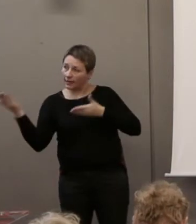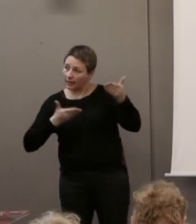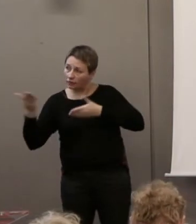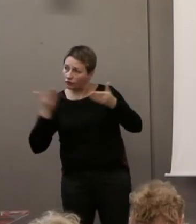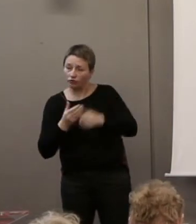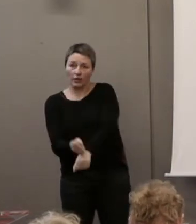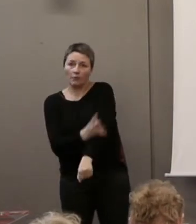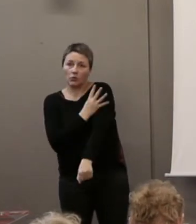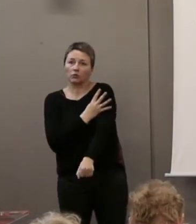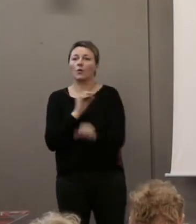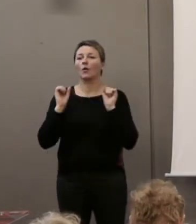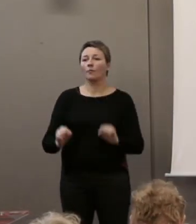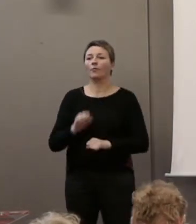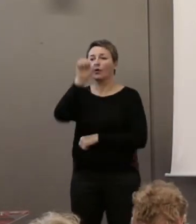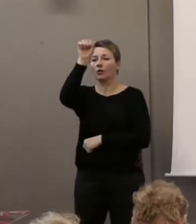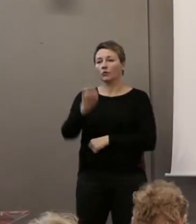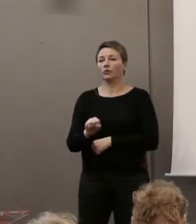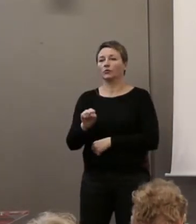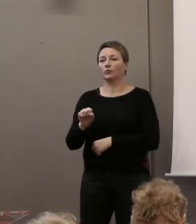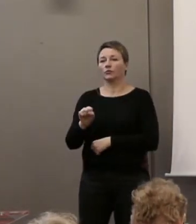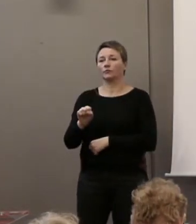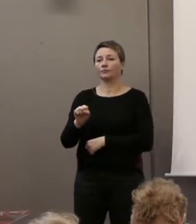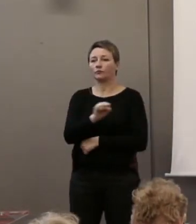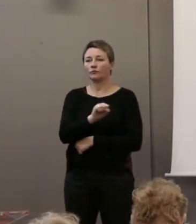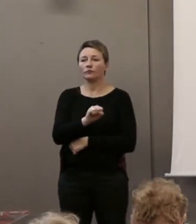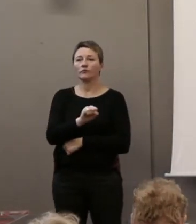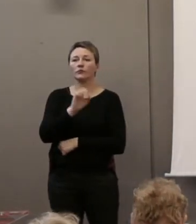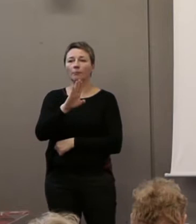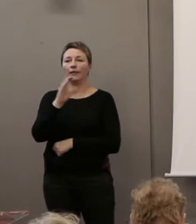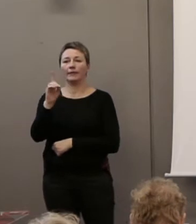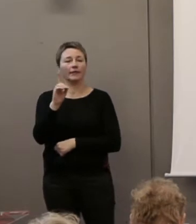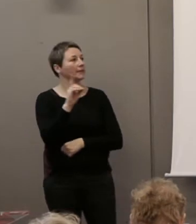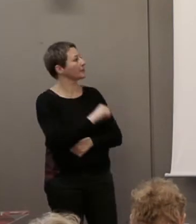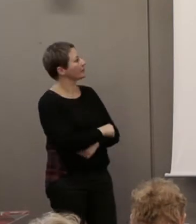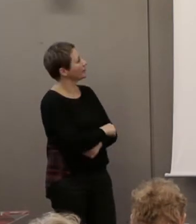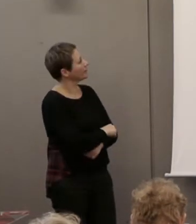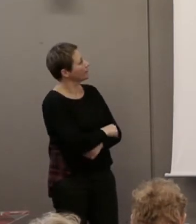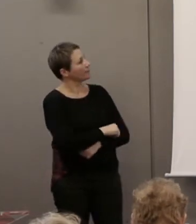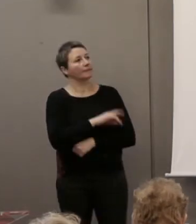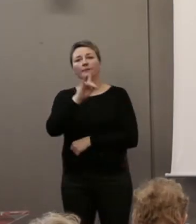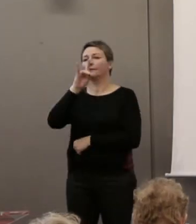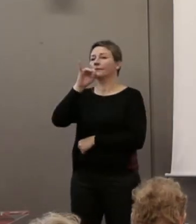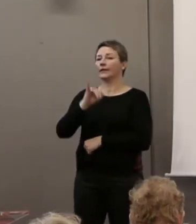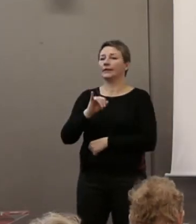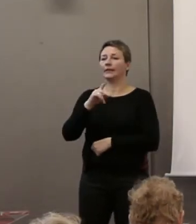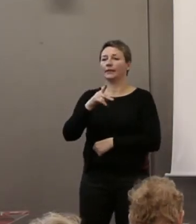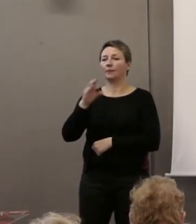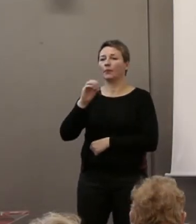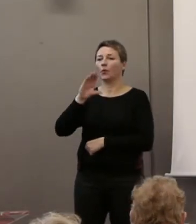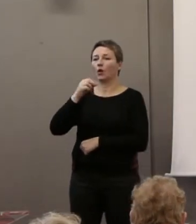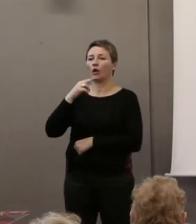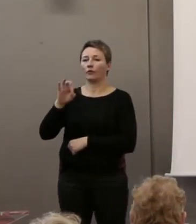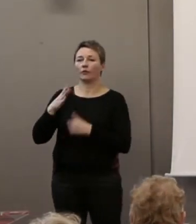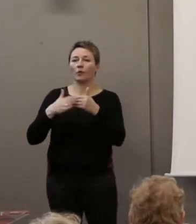émotions. Pour le Sud-Ouest, c'est le BD Hippocampe qui a attiré notre attention avec l'association Hippocampe qui est de